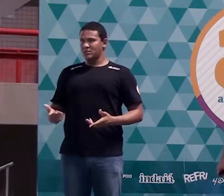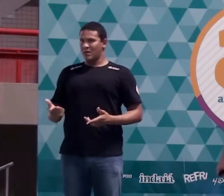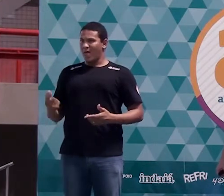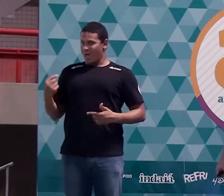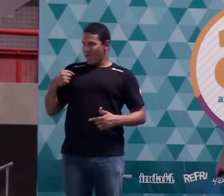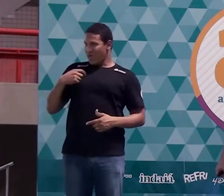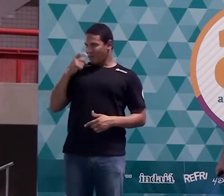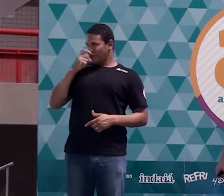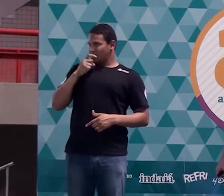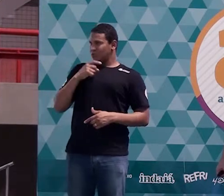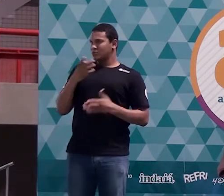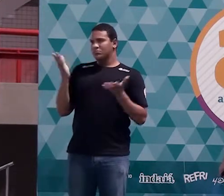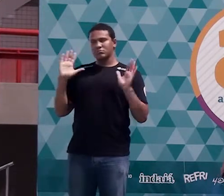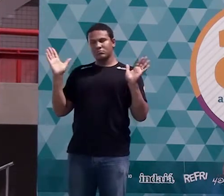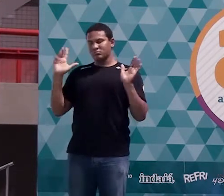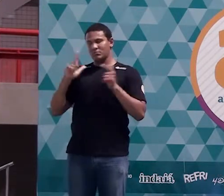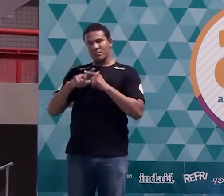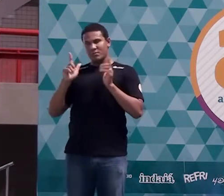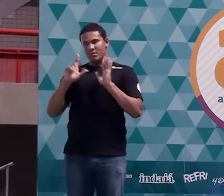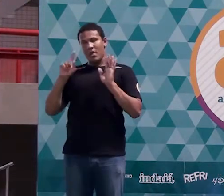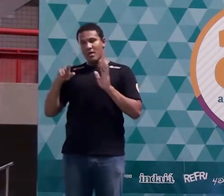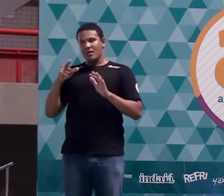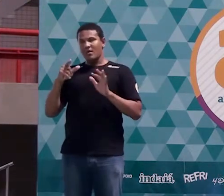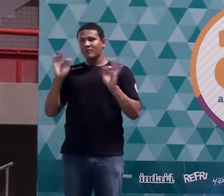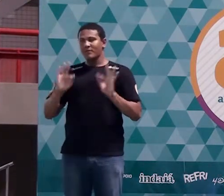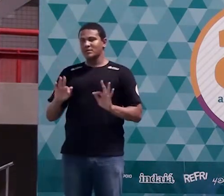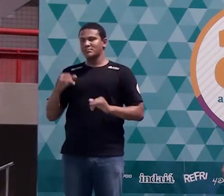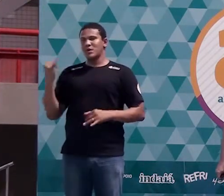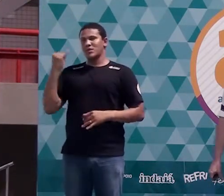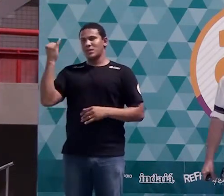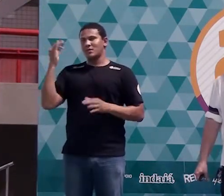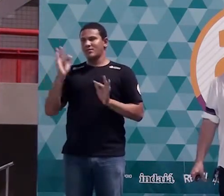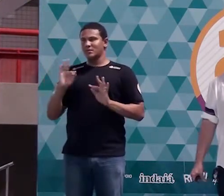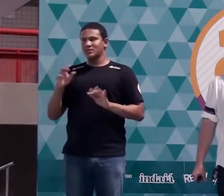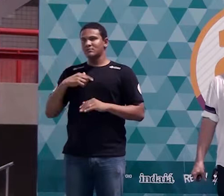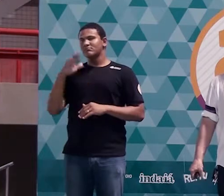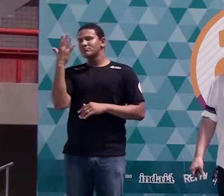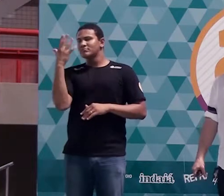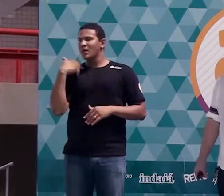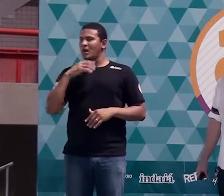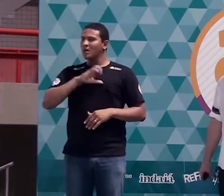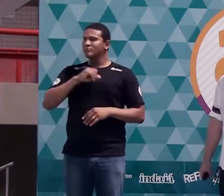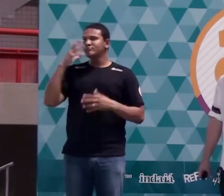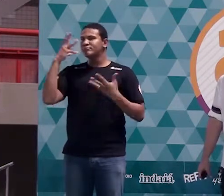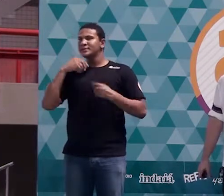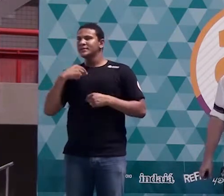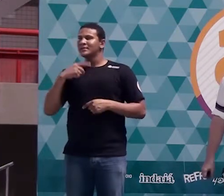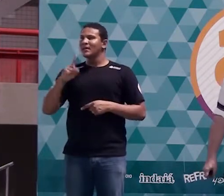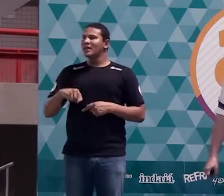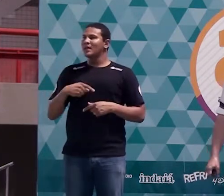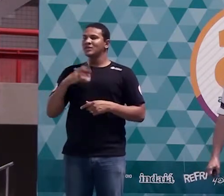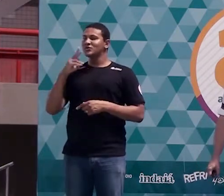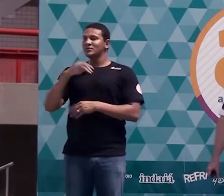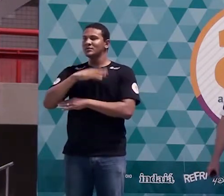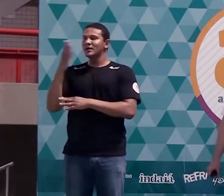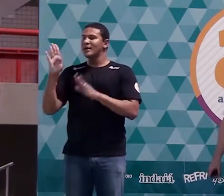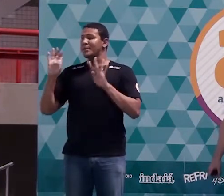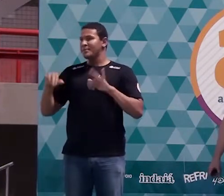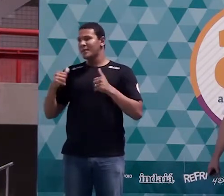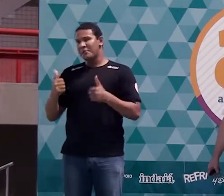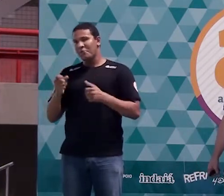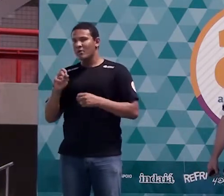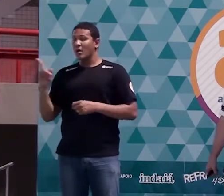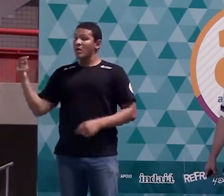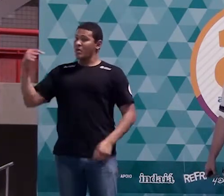mentir, não interessa. O importante é ser feliz, né? Então, pronto, olhe para o espelho, diga eu sou linda, eu me amo e tal. Comece o dia bem. Aí você